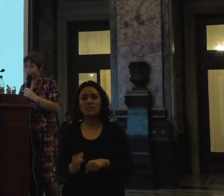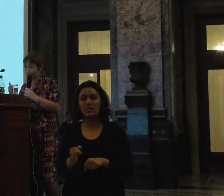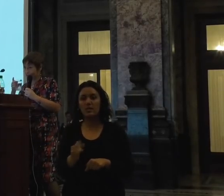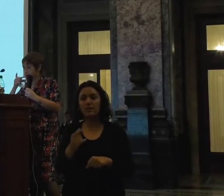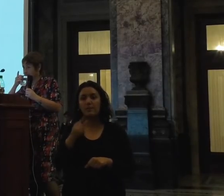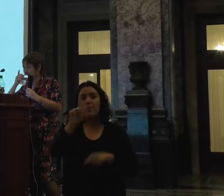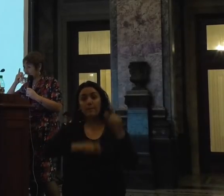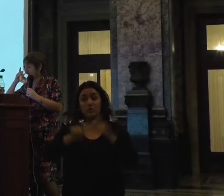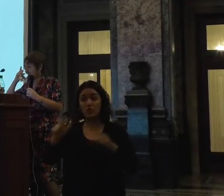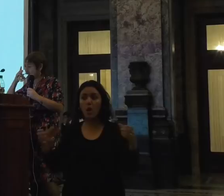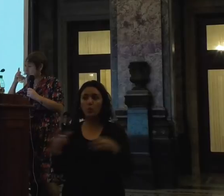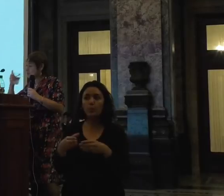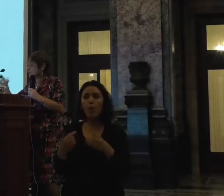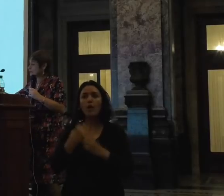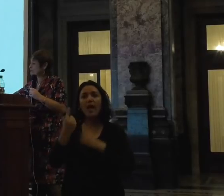poblaciones atípicas.